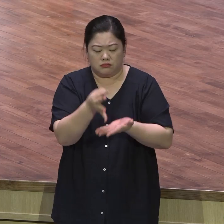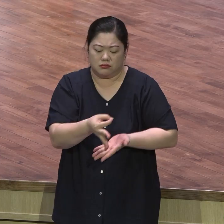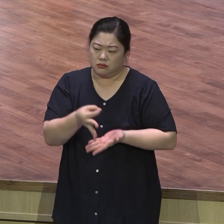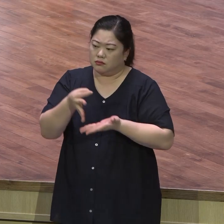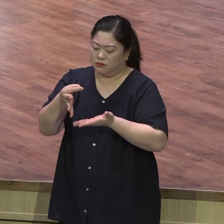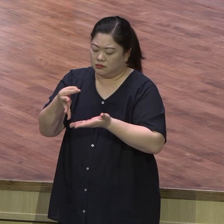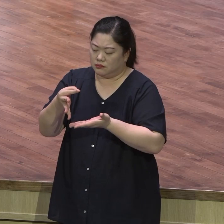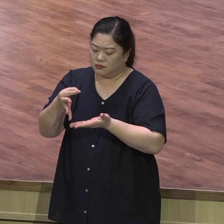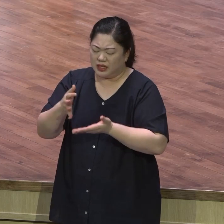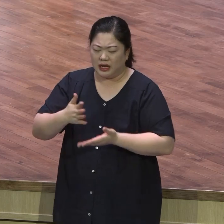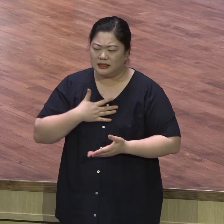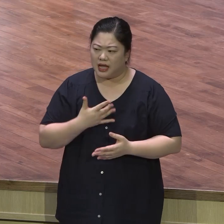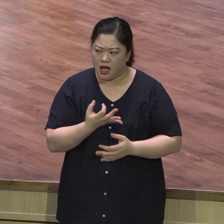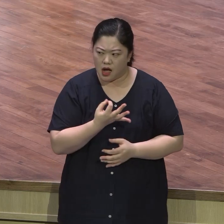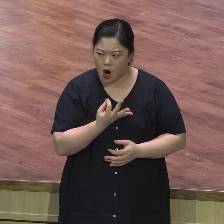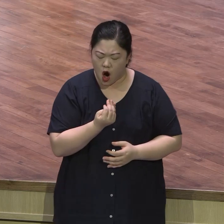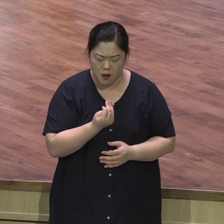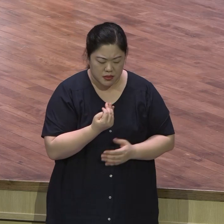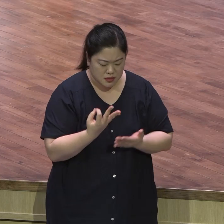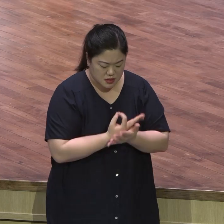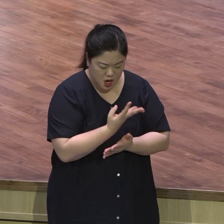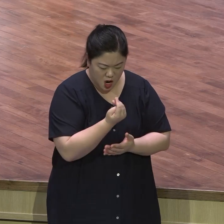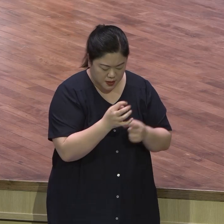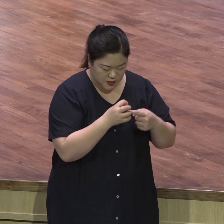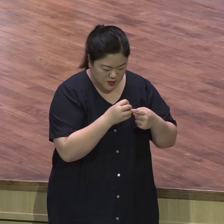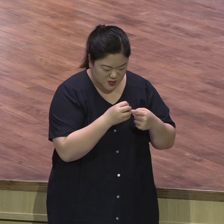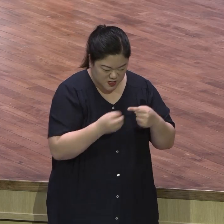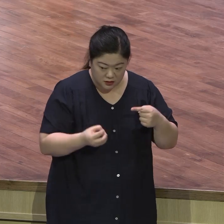감사로 자원함으로 드릴 수가 있다는 거예요.